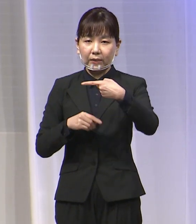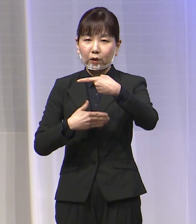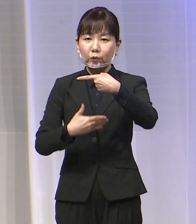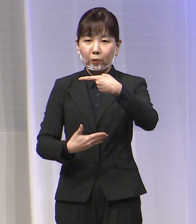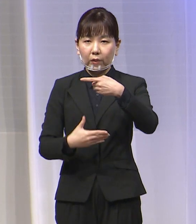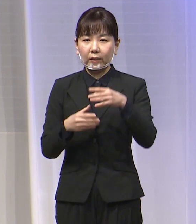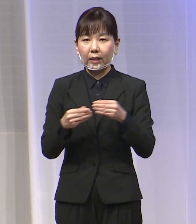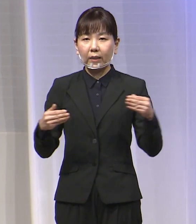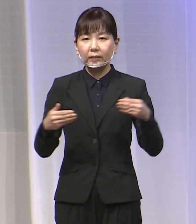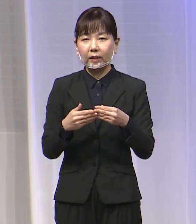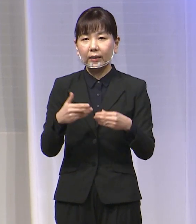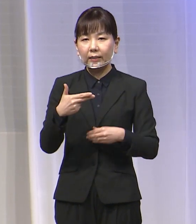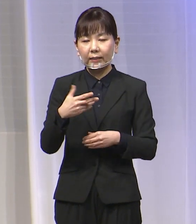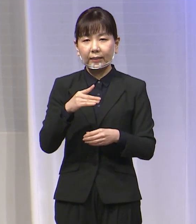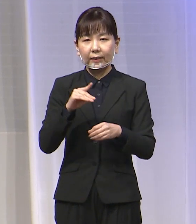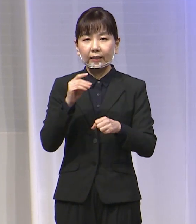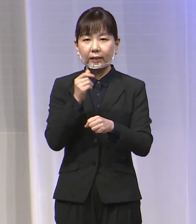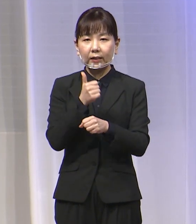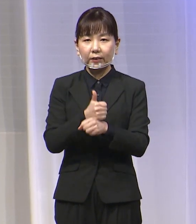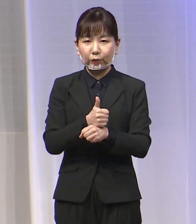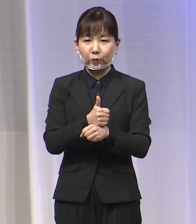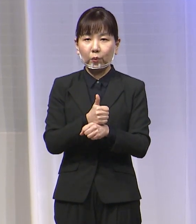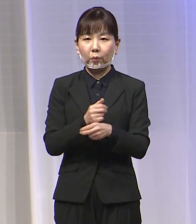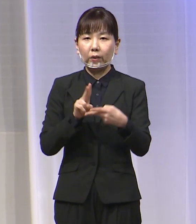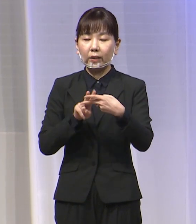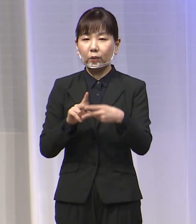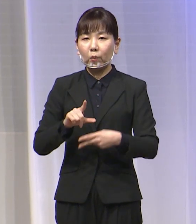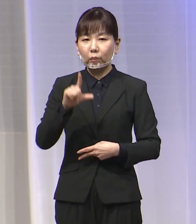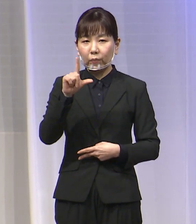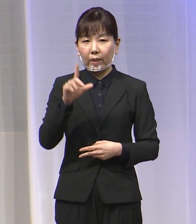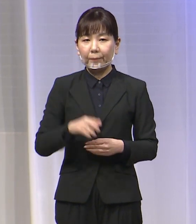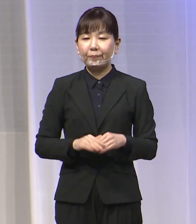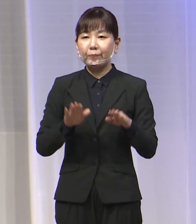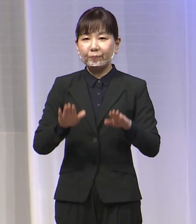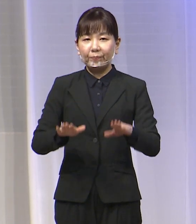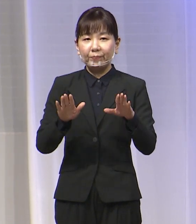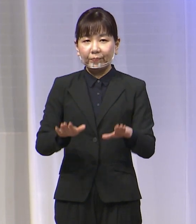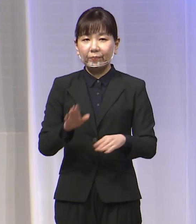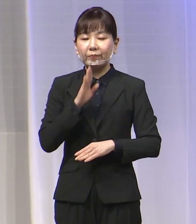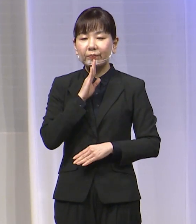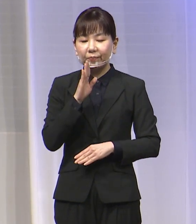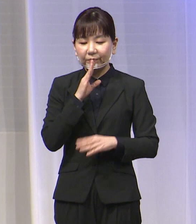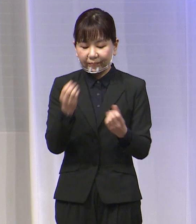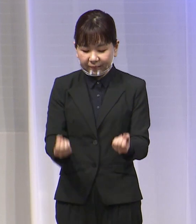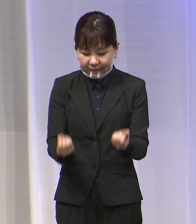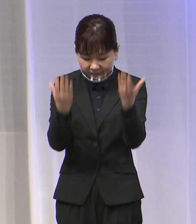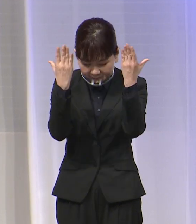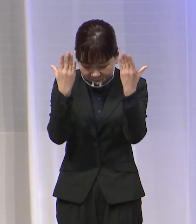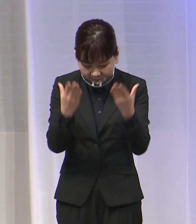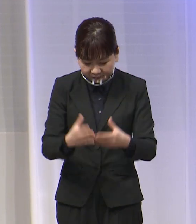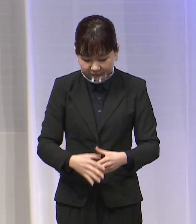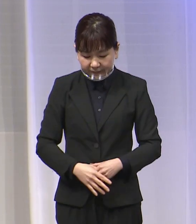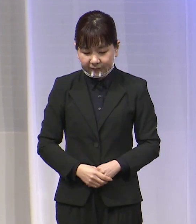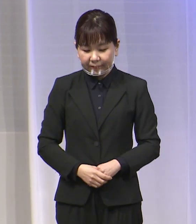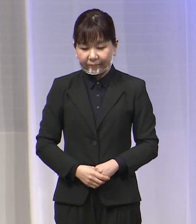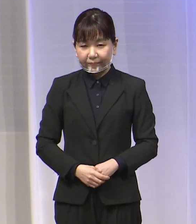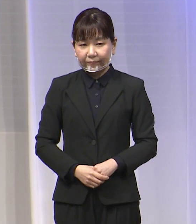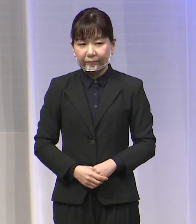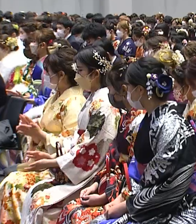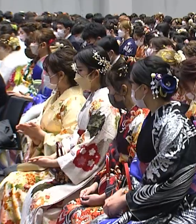長崎c 会議長井上繁示唆本日は誠におめでとうございます